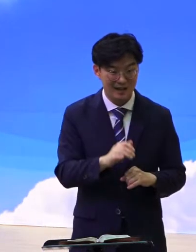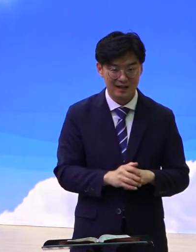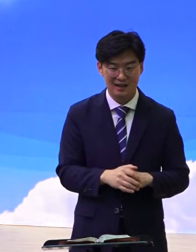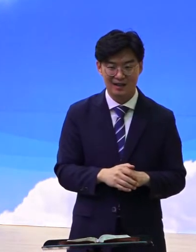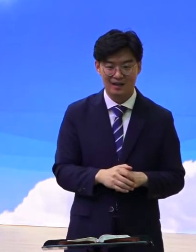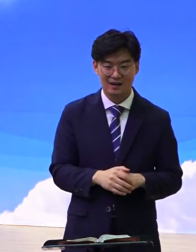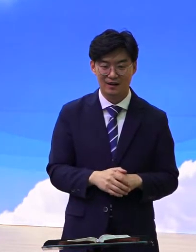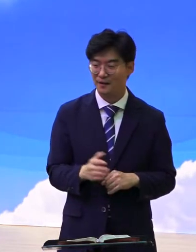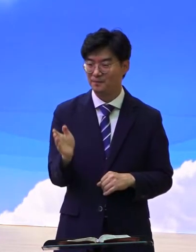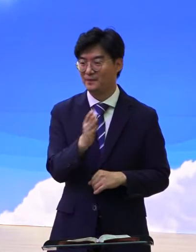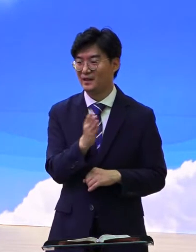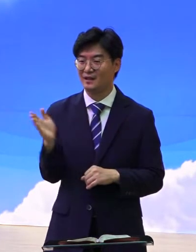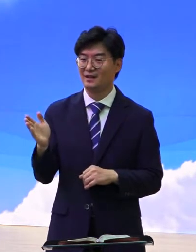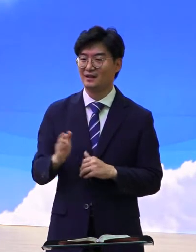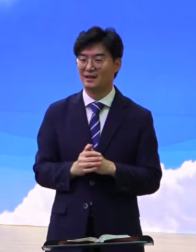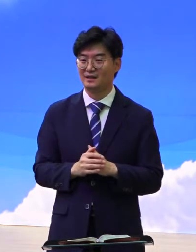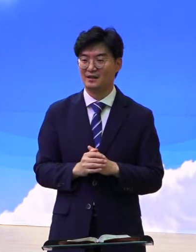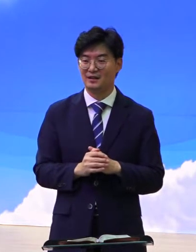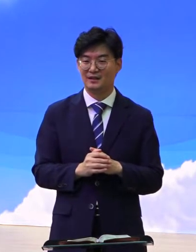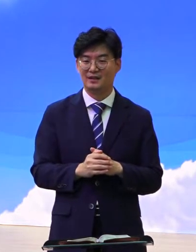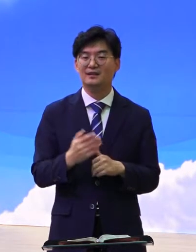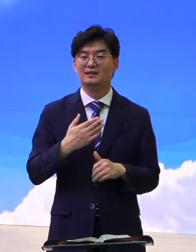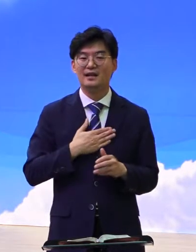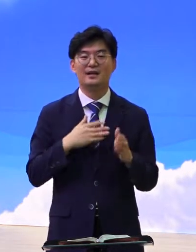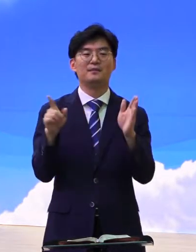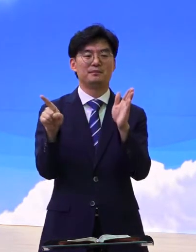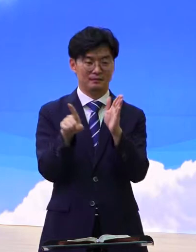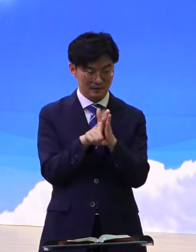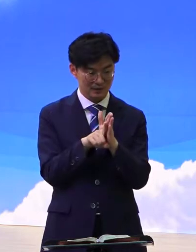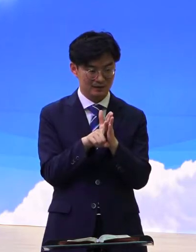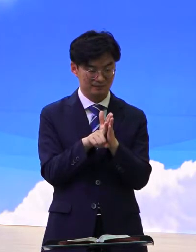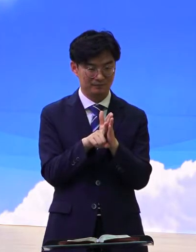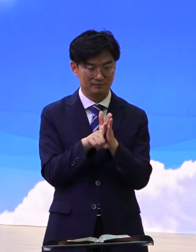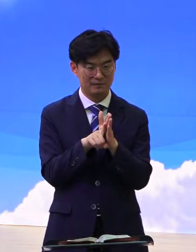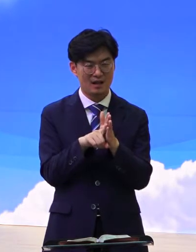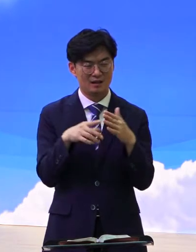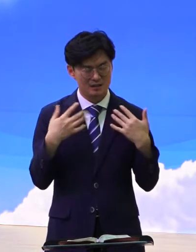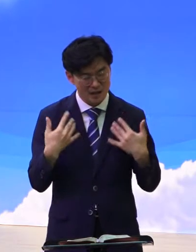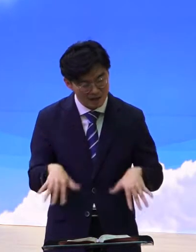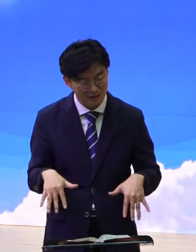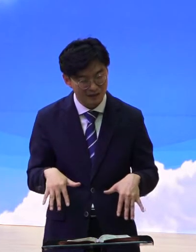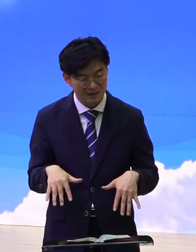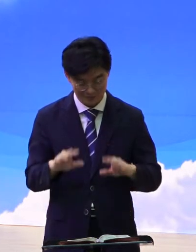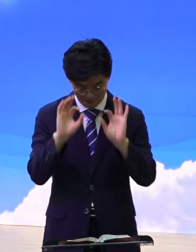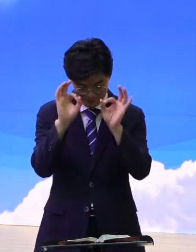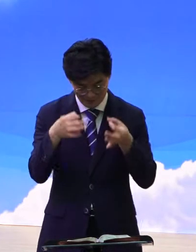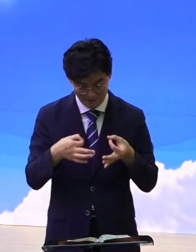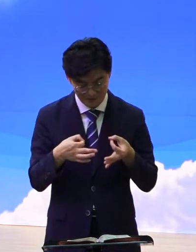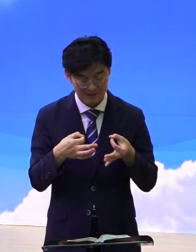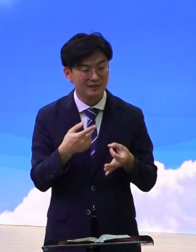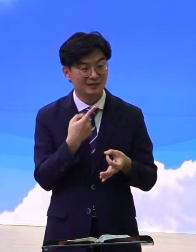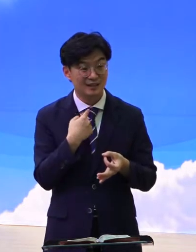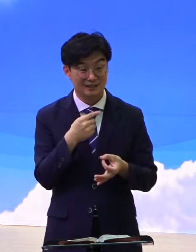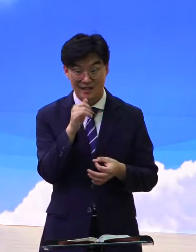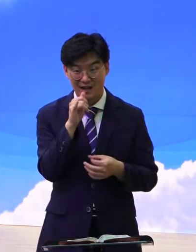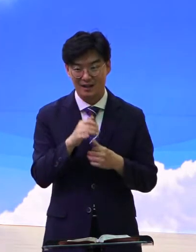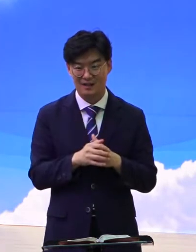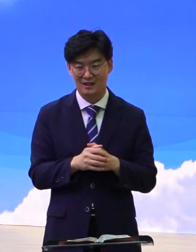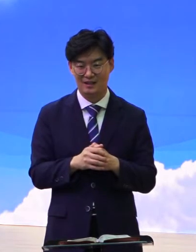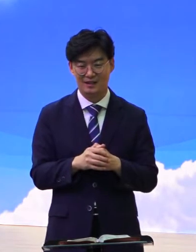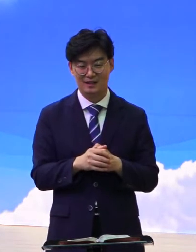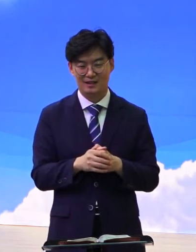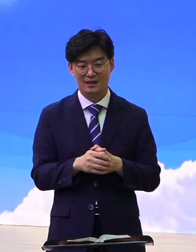여러분 혹시 내 믿음이 약해진 것 같다는 생각이 들지는 않으십니까?